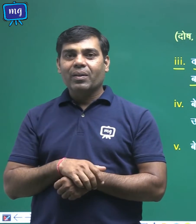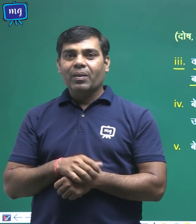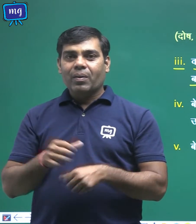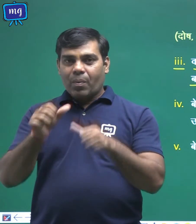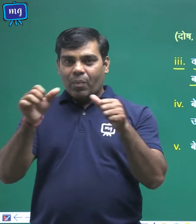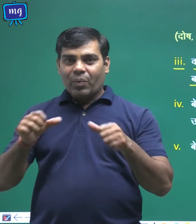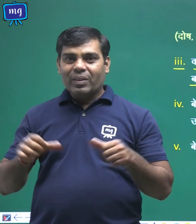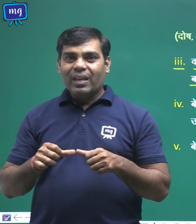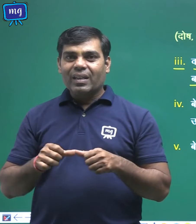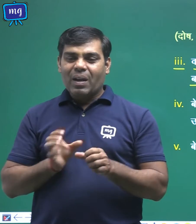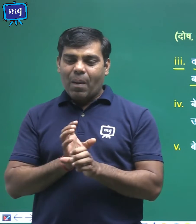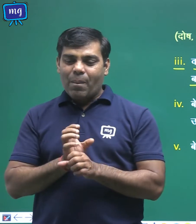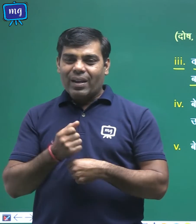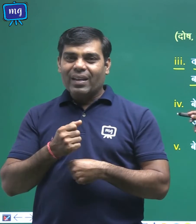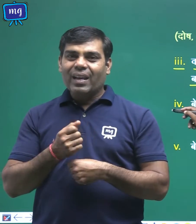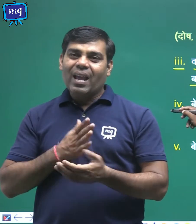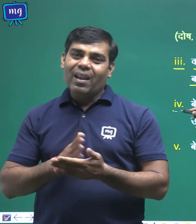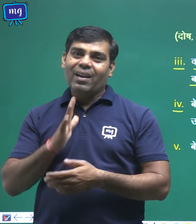मूर्तियाँ बनाने लगा।